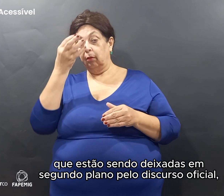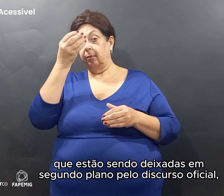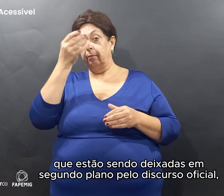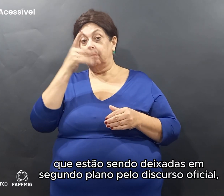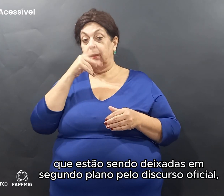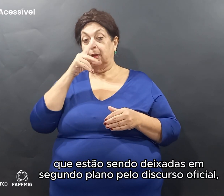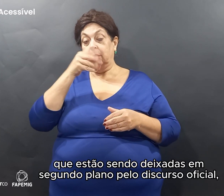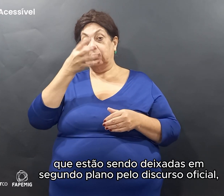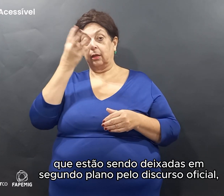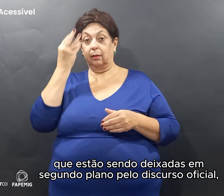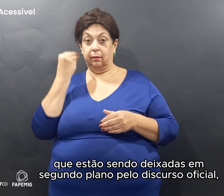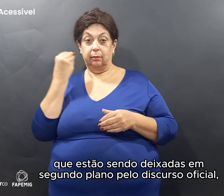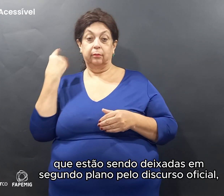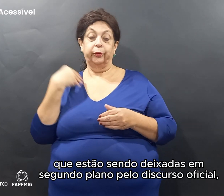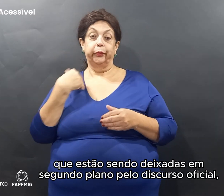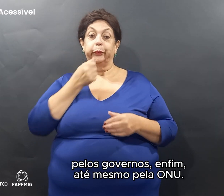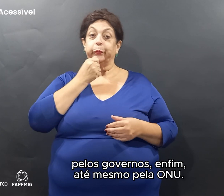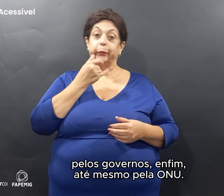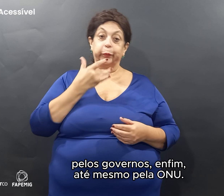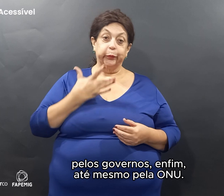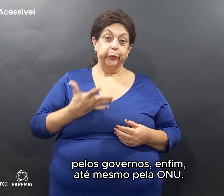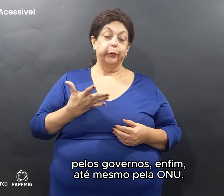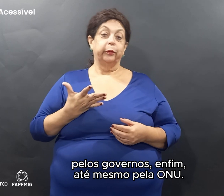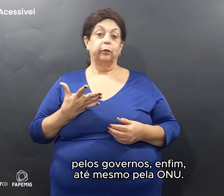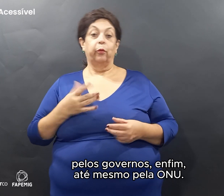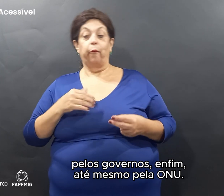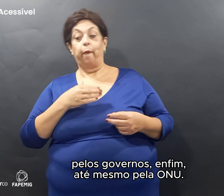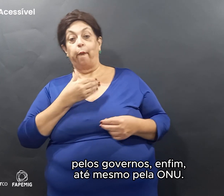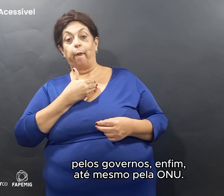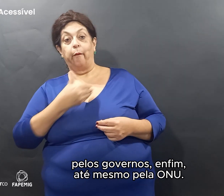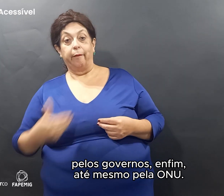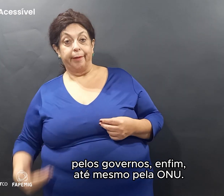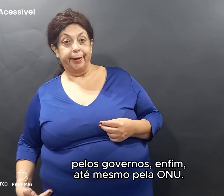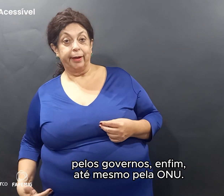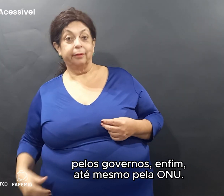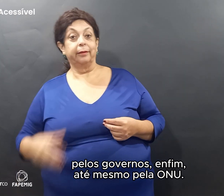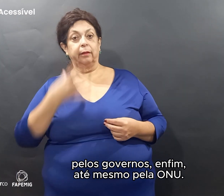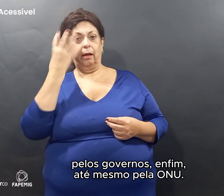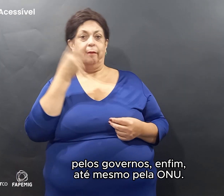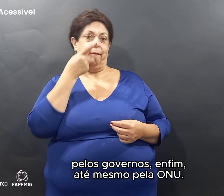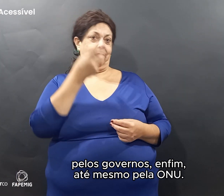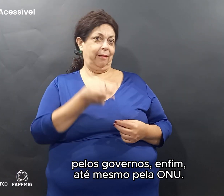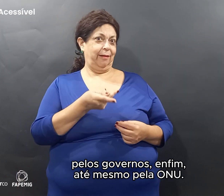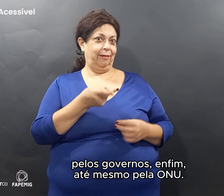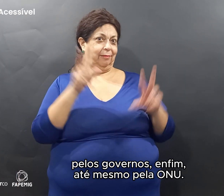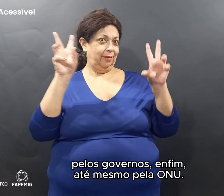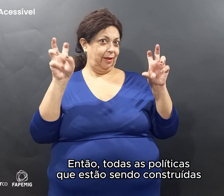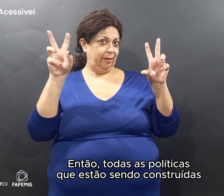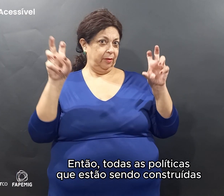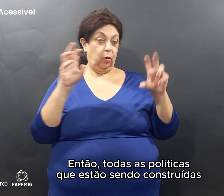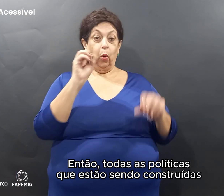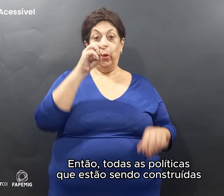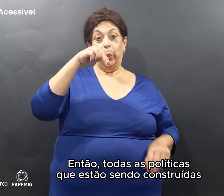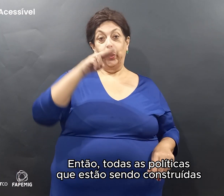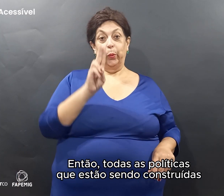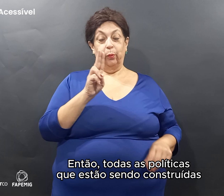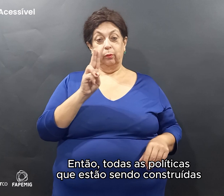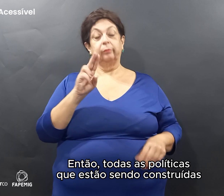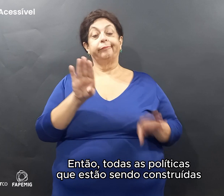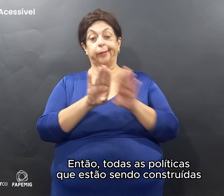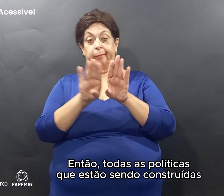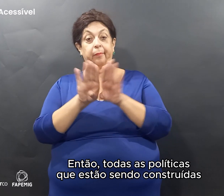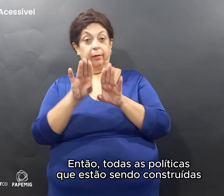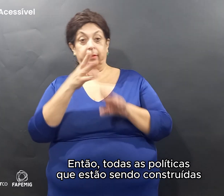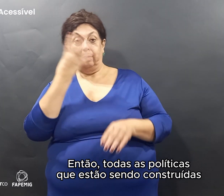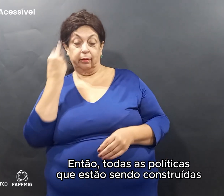plano pelo discurso oficial, né, pelos governos, enfim, até mesmo pela ONU. Então, todas